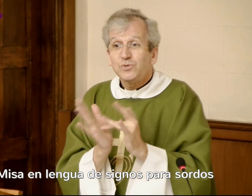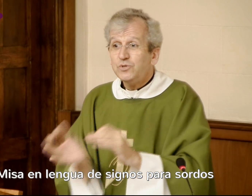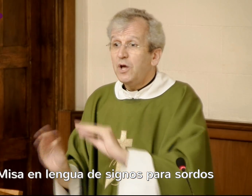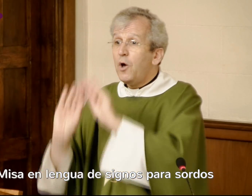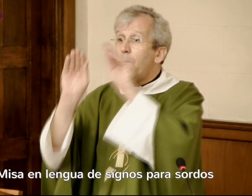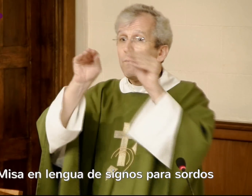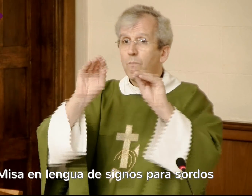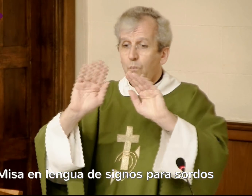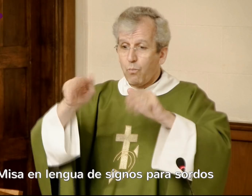Jesús